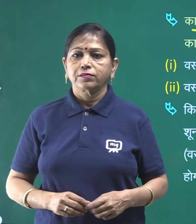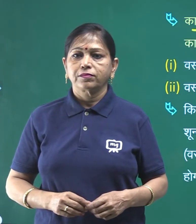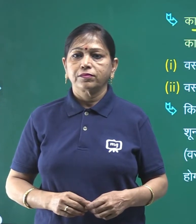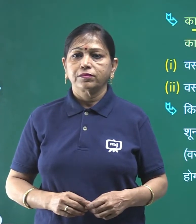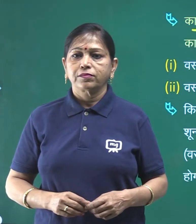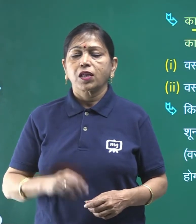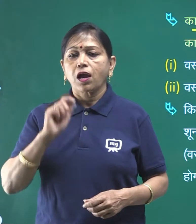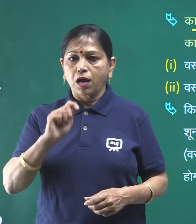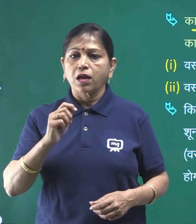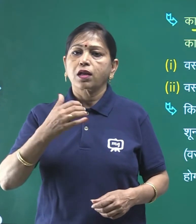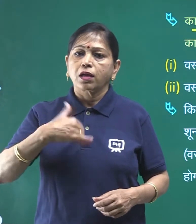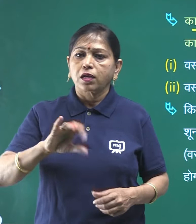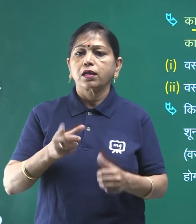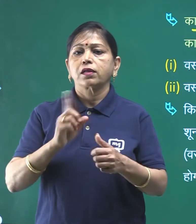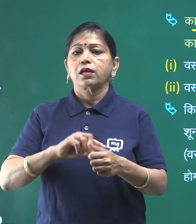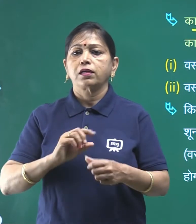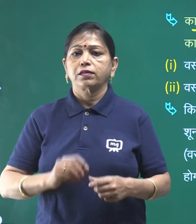कार्य करने के लिए